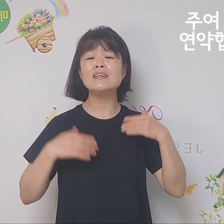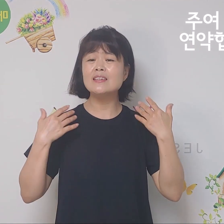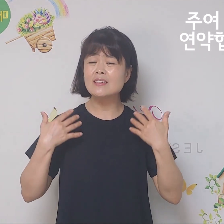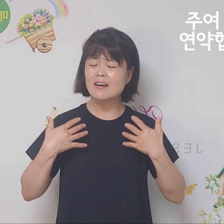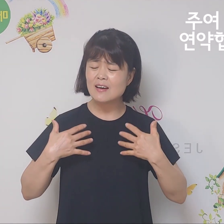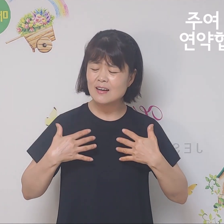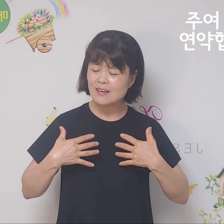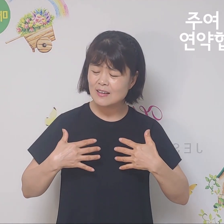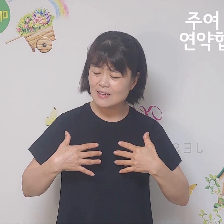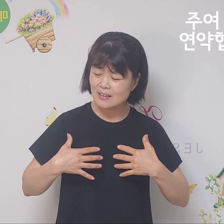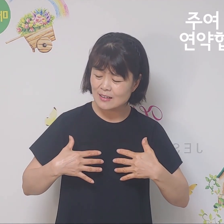연약합니다.